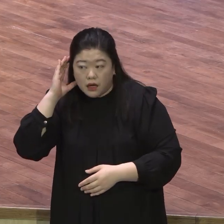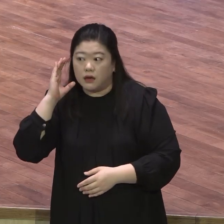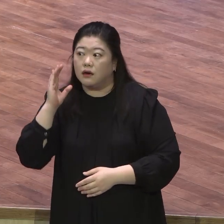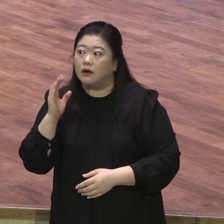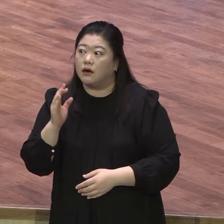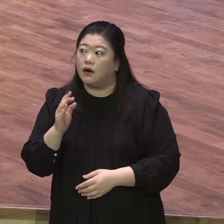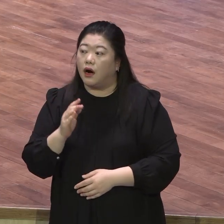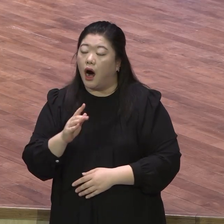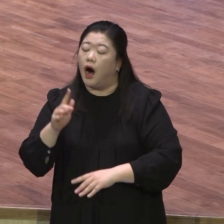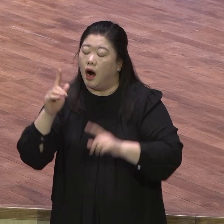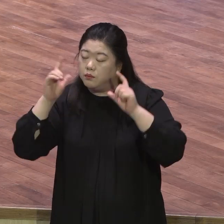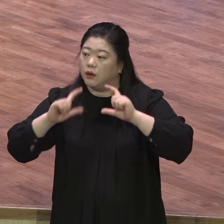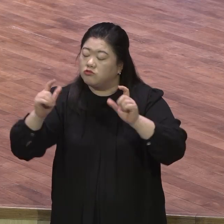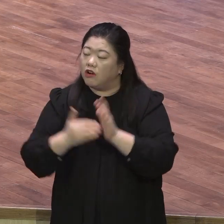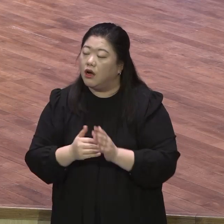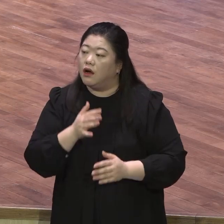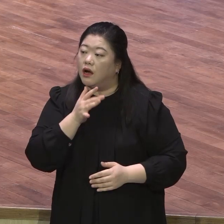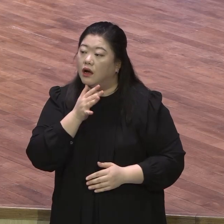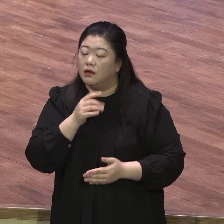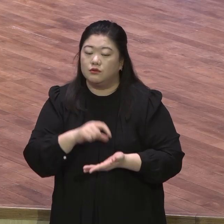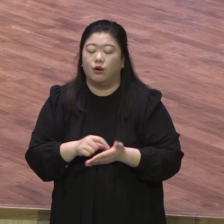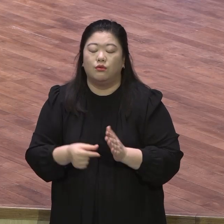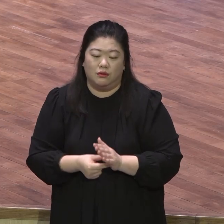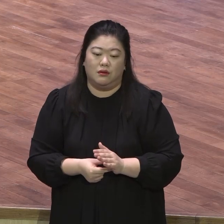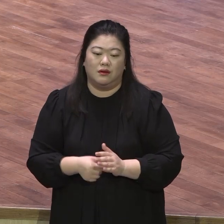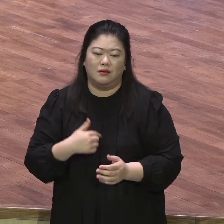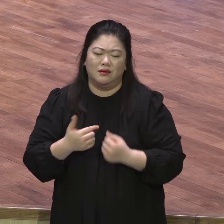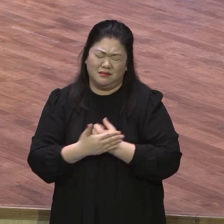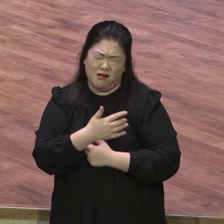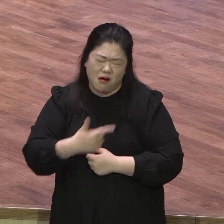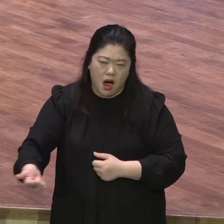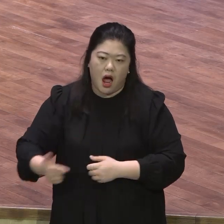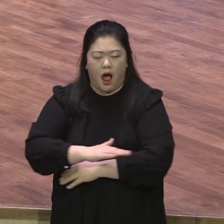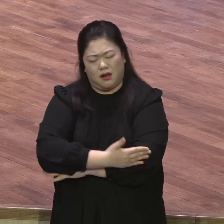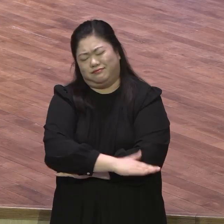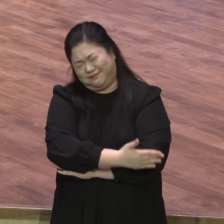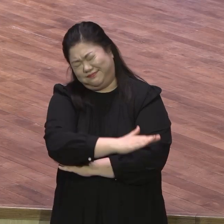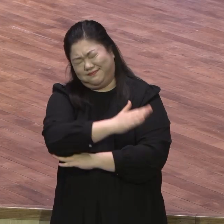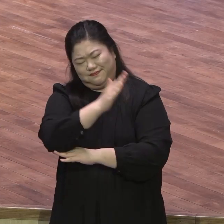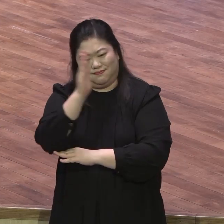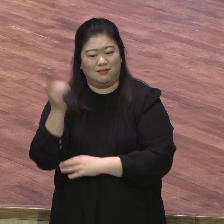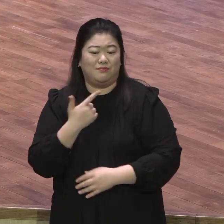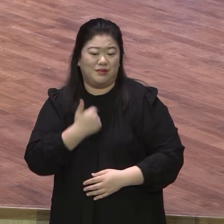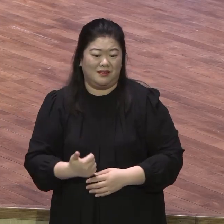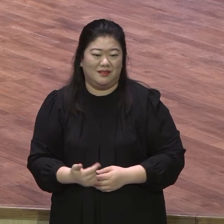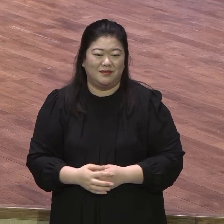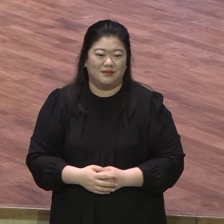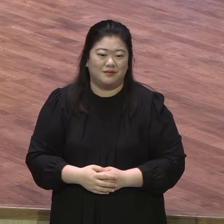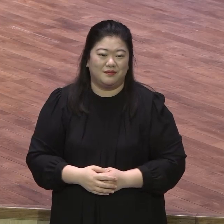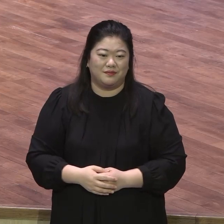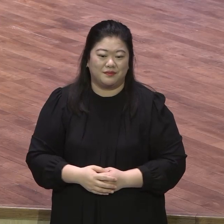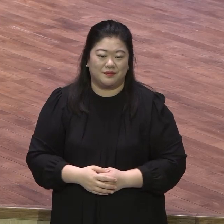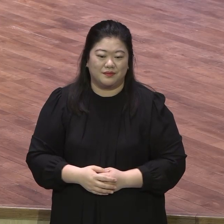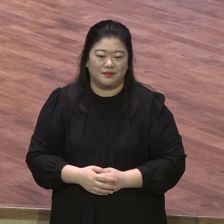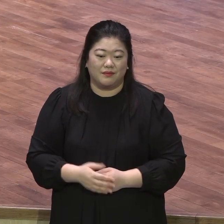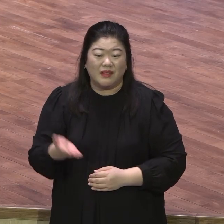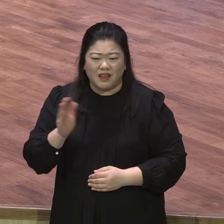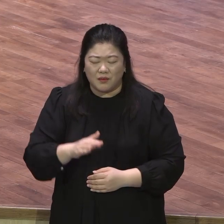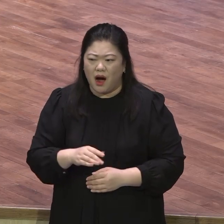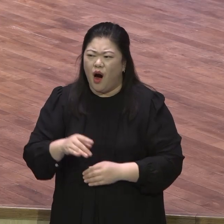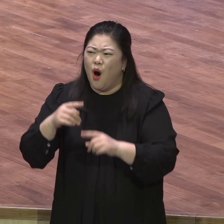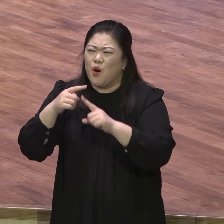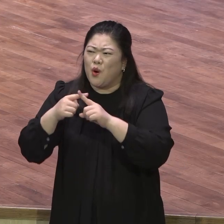스케줄이. 모든 스케줄이 교회에 있는 거예요. 이거 안 되고 교회에 나오면 너무 일이 바빠가지고 교회에 나올